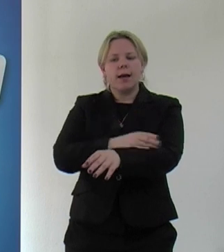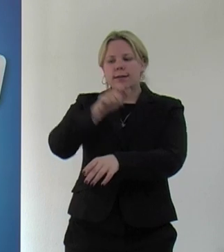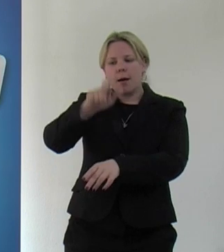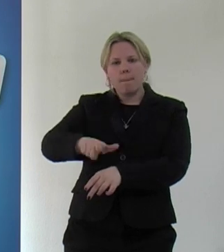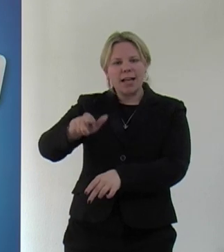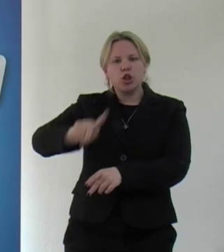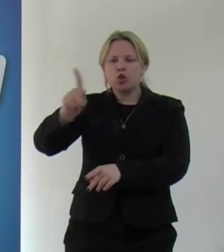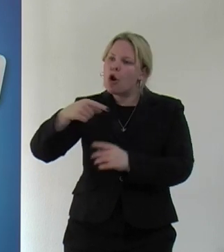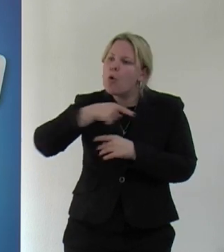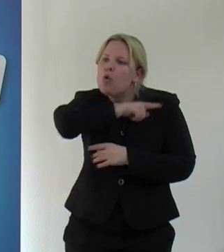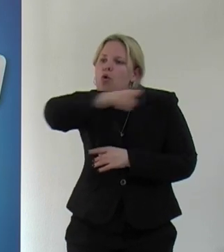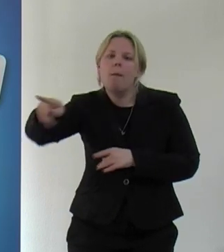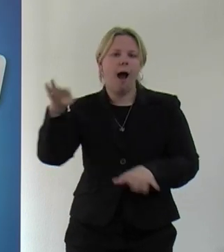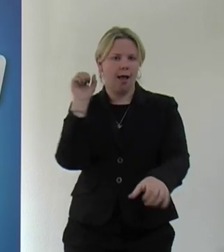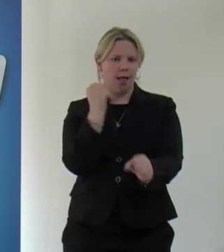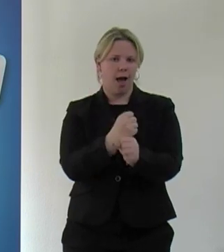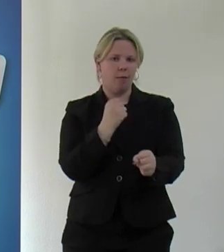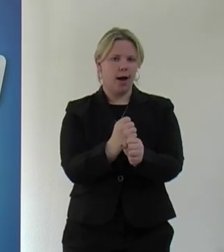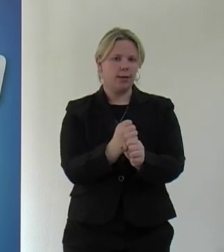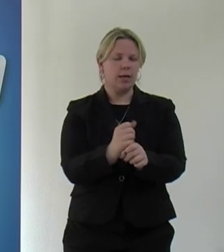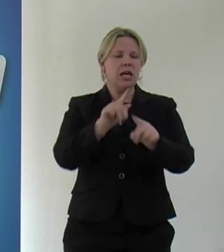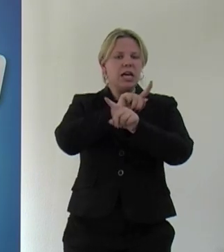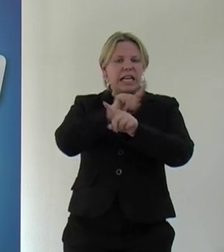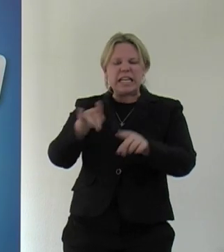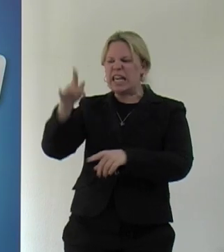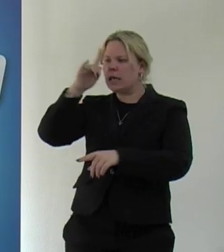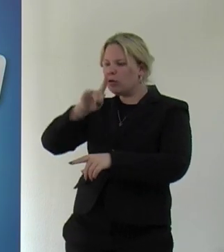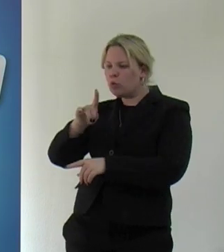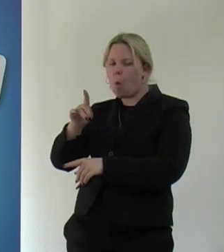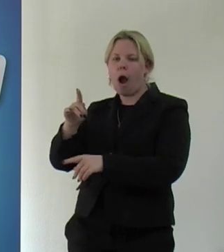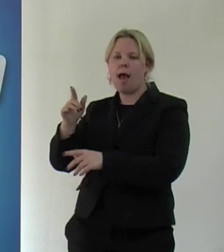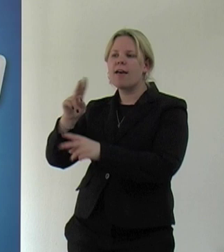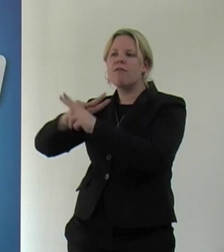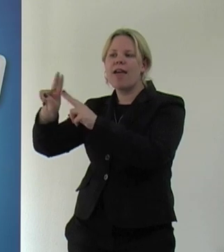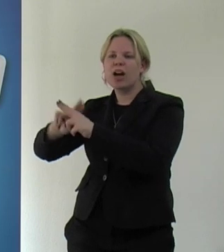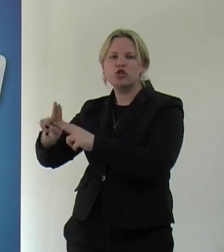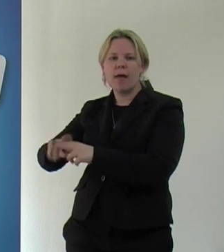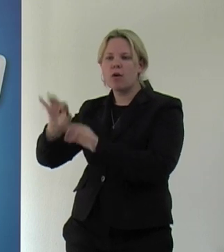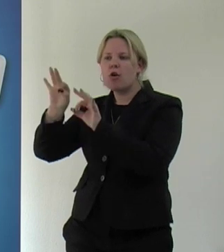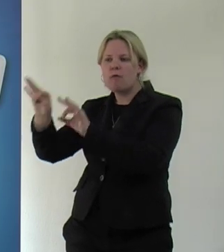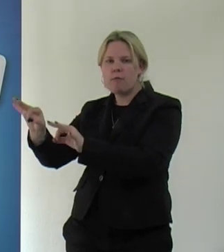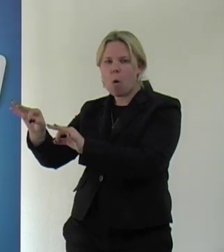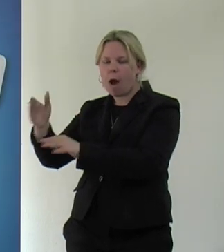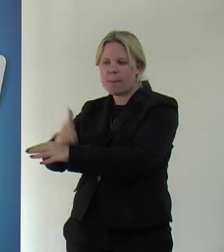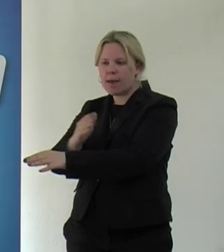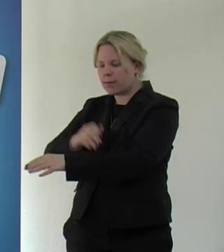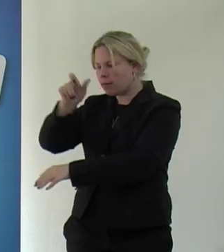Und nicht nur in den Werkstätten für behinderte Menschen. Gute Wohnungen für alte Menschen.